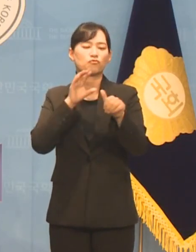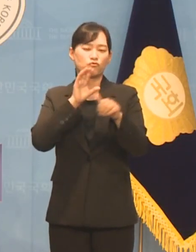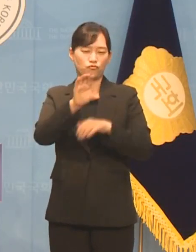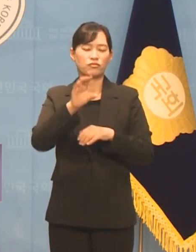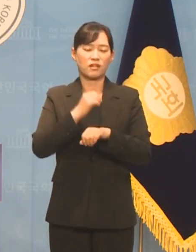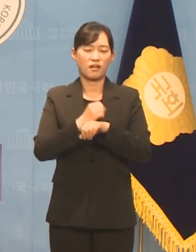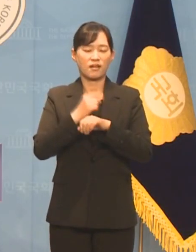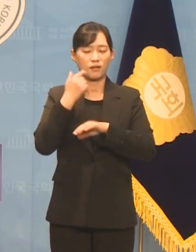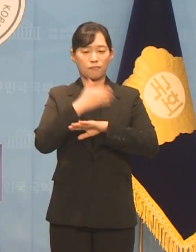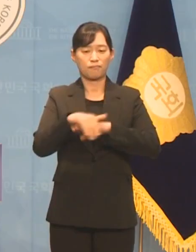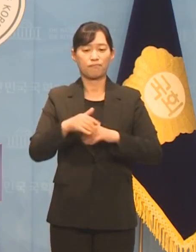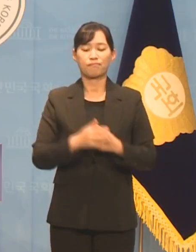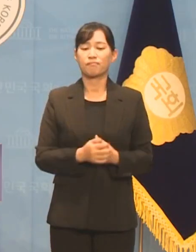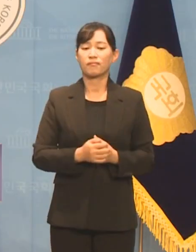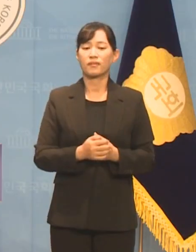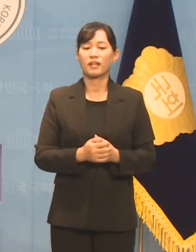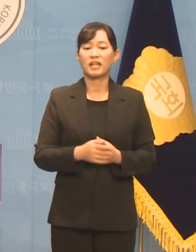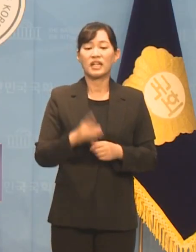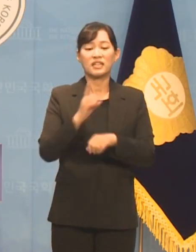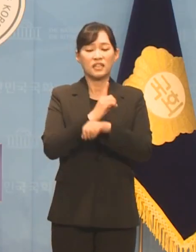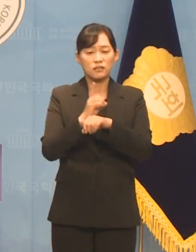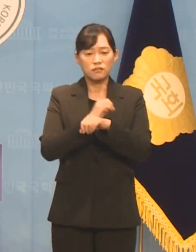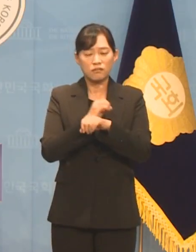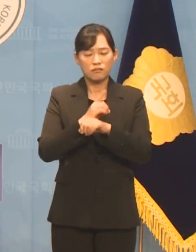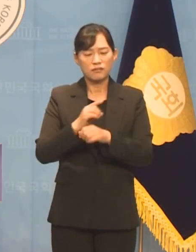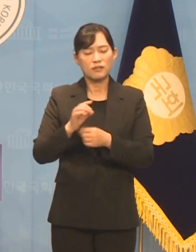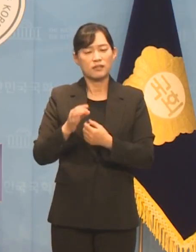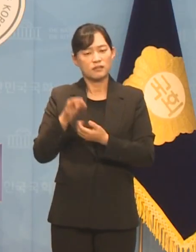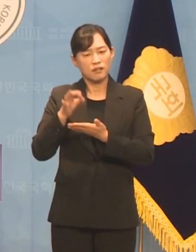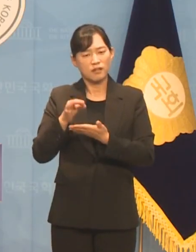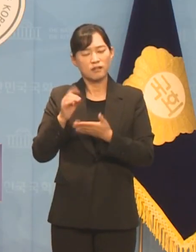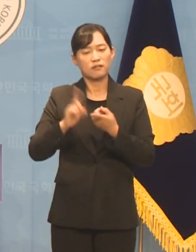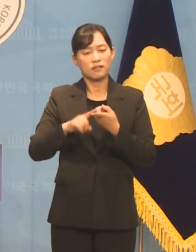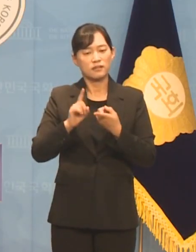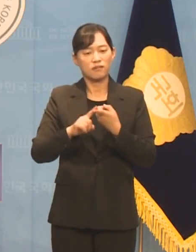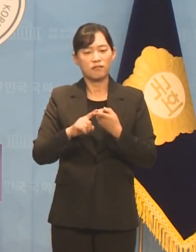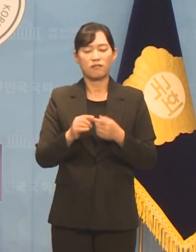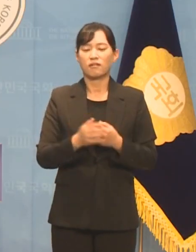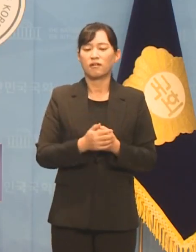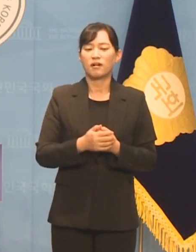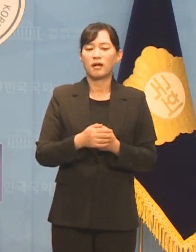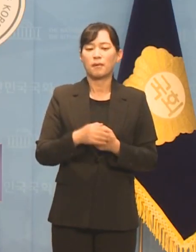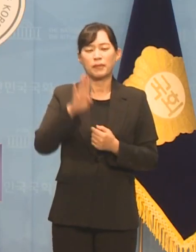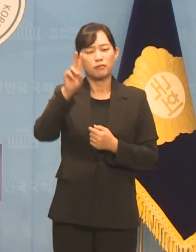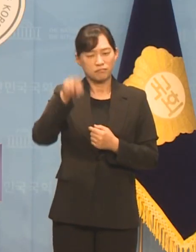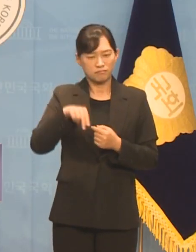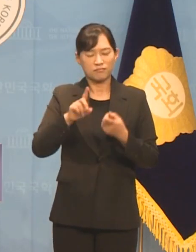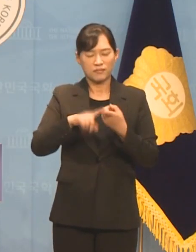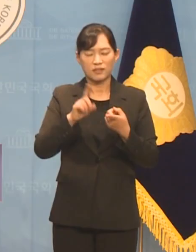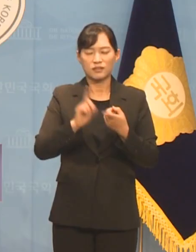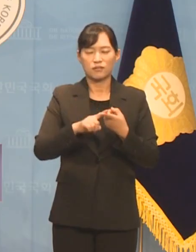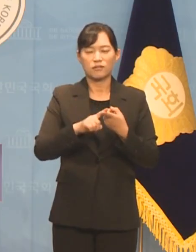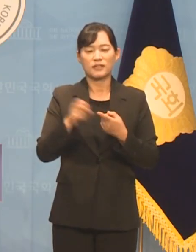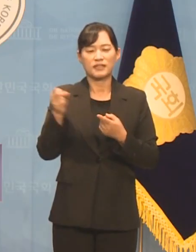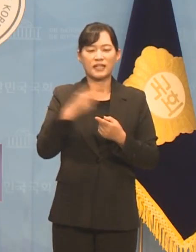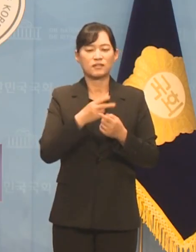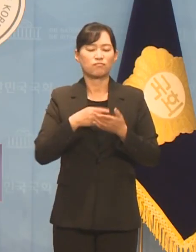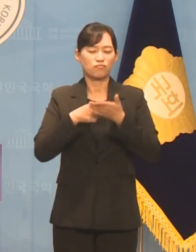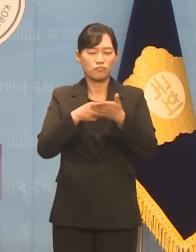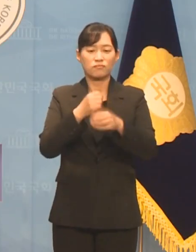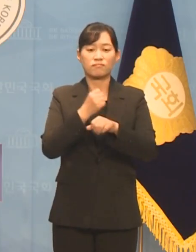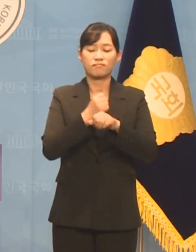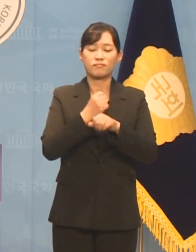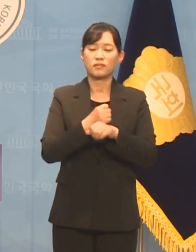이끌겠습니다. 급변하는 디지털 자산 환경에 대응해 가상자산 제도 정비를 재추진하고 대체자산 시장